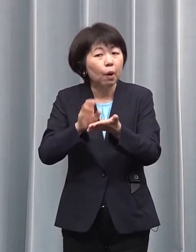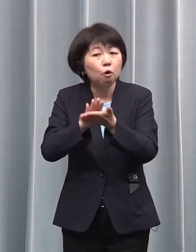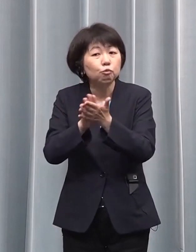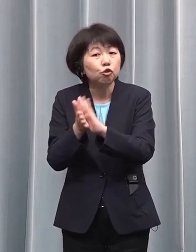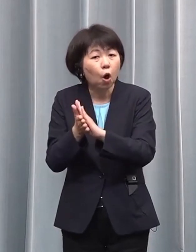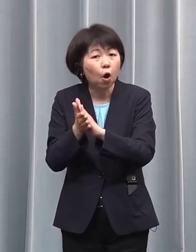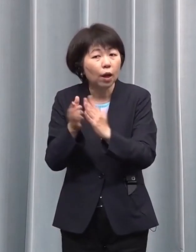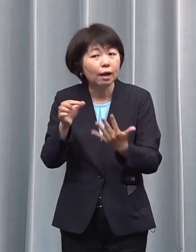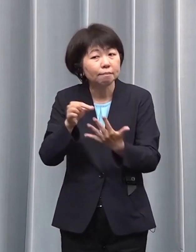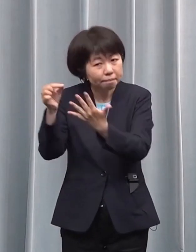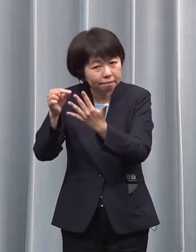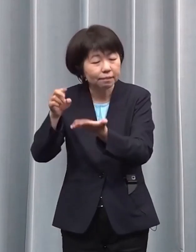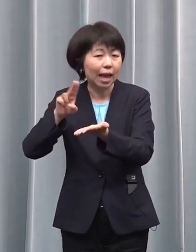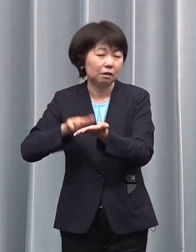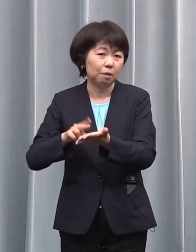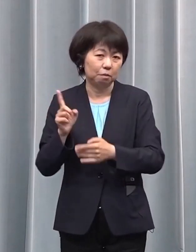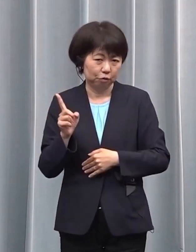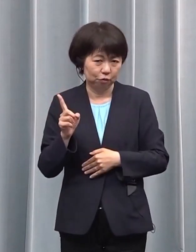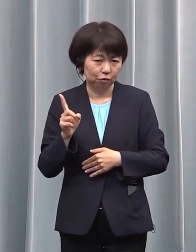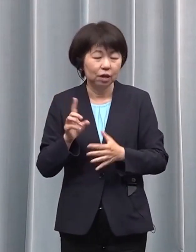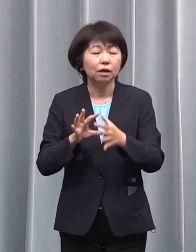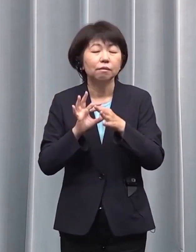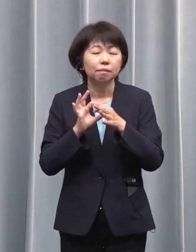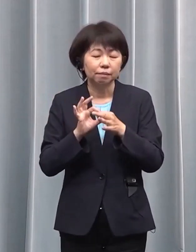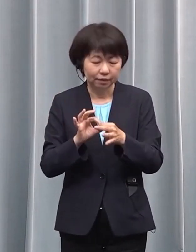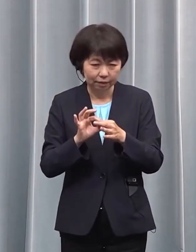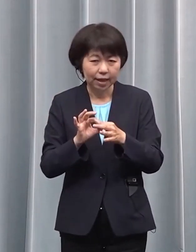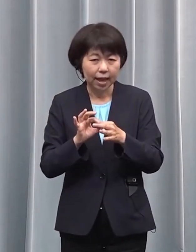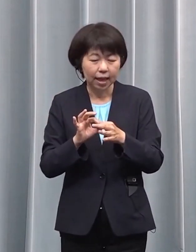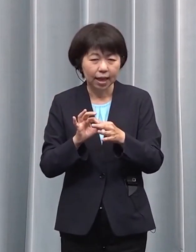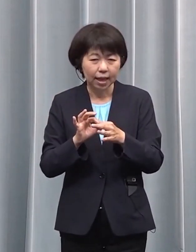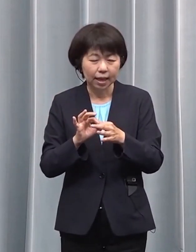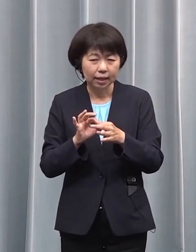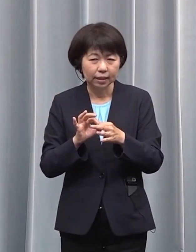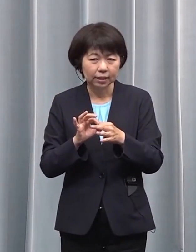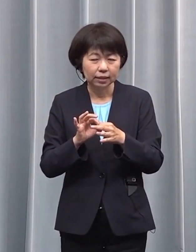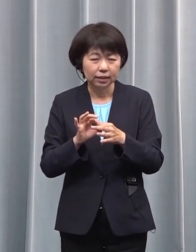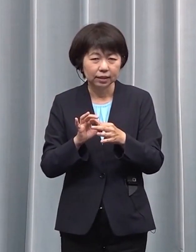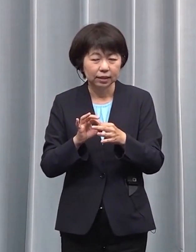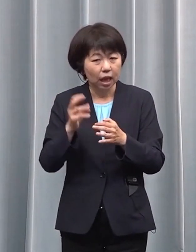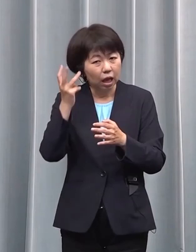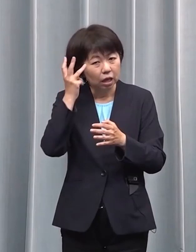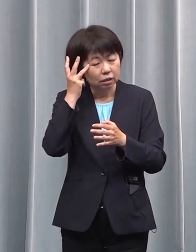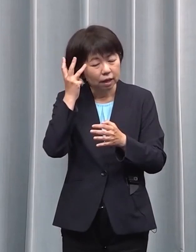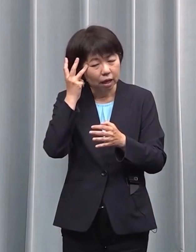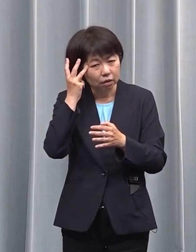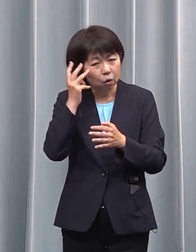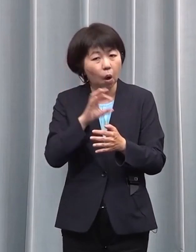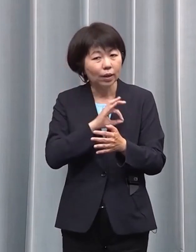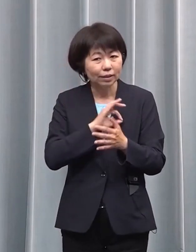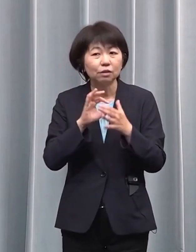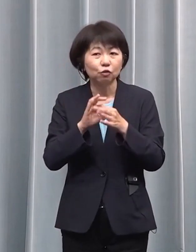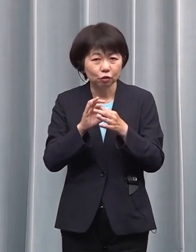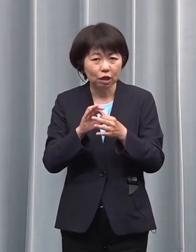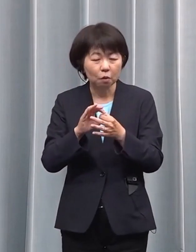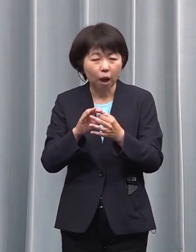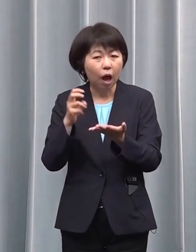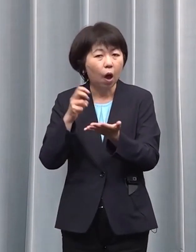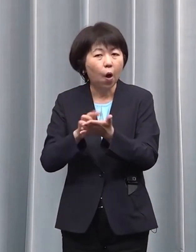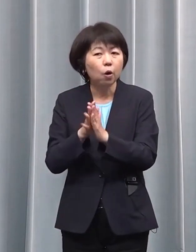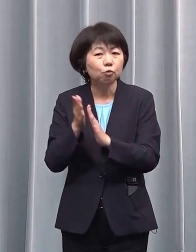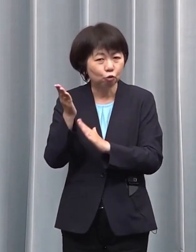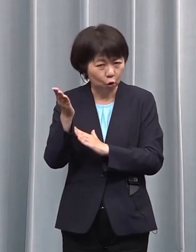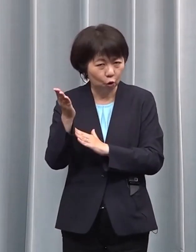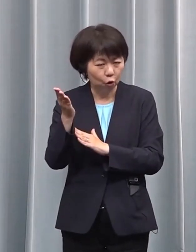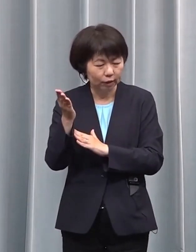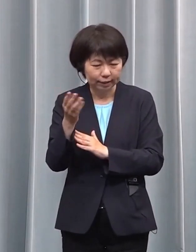お尋ねであれば法務省入管庁において説明するものと認識をしています。また法務委員会の運営につ